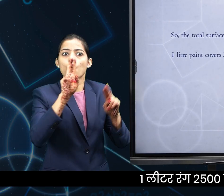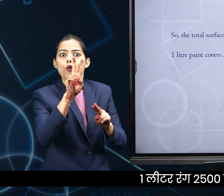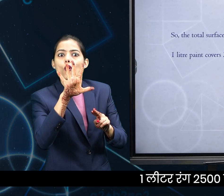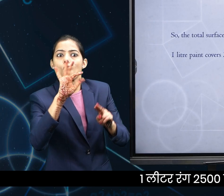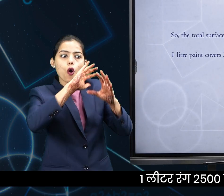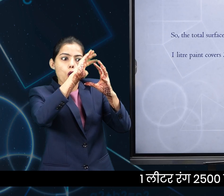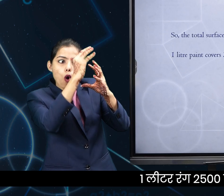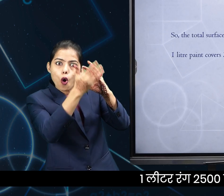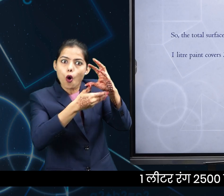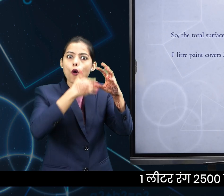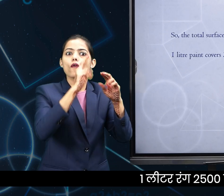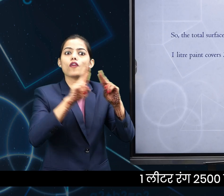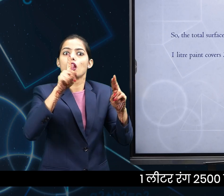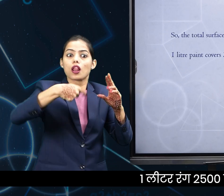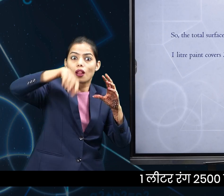सेमी स्क्वायर को टकता है।